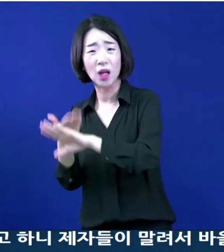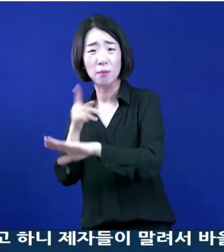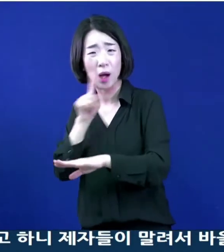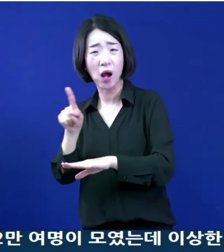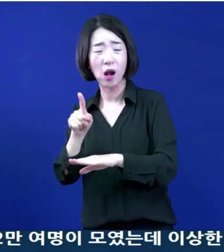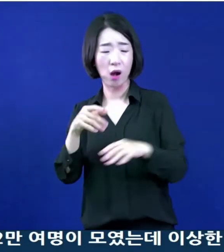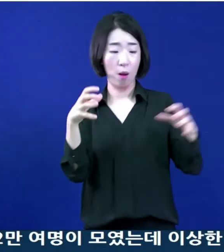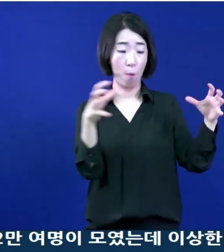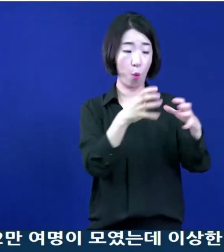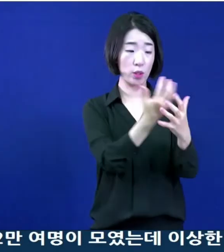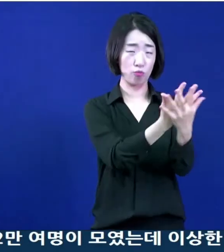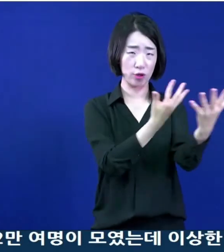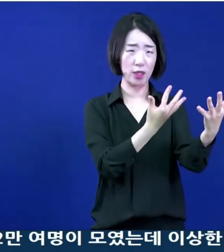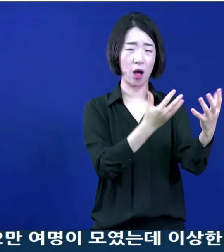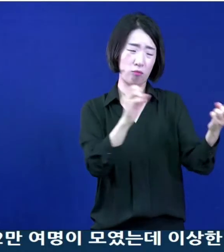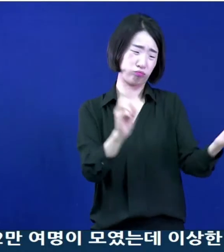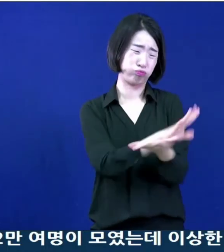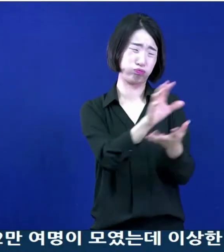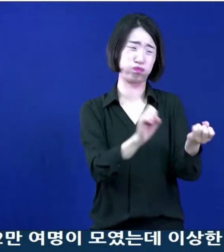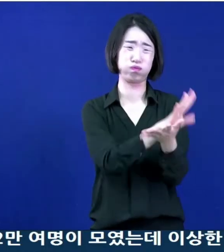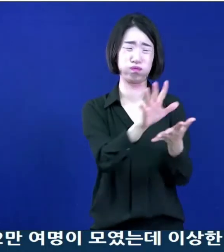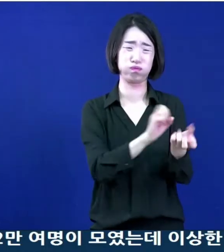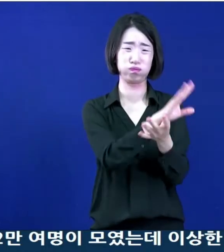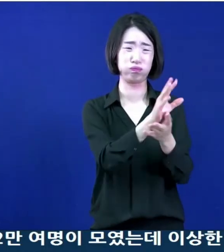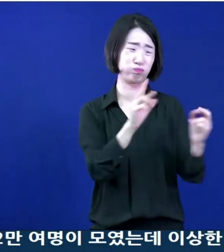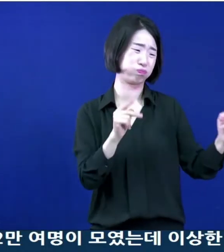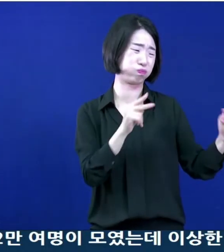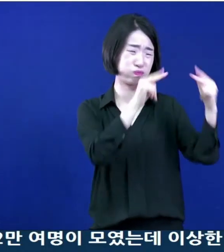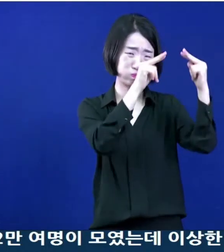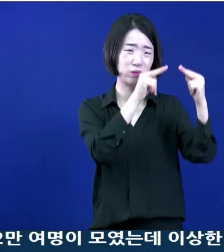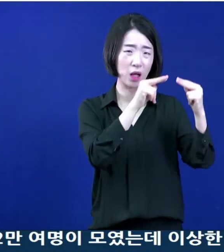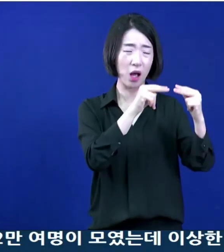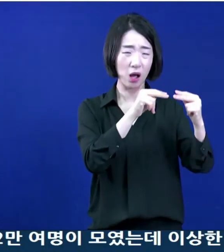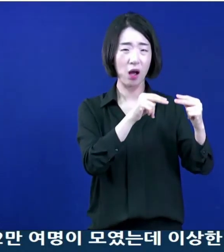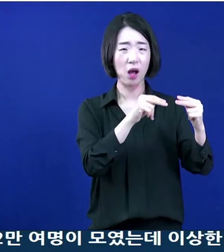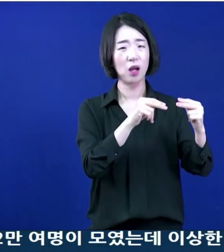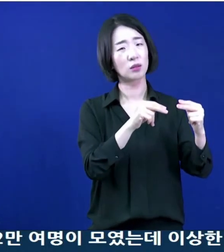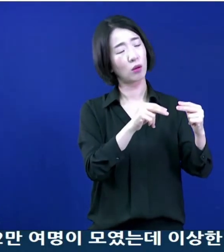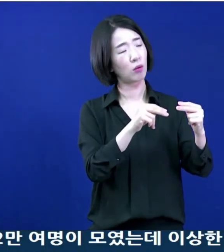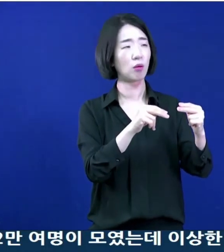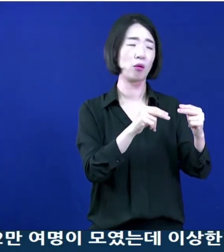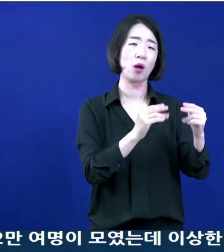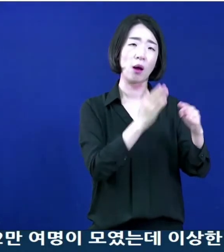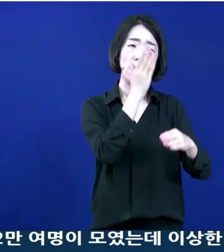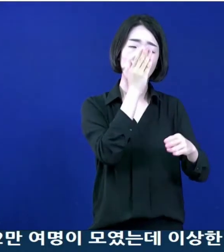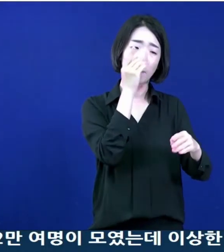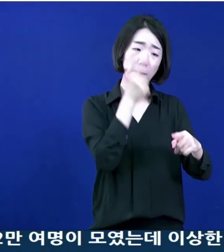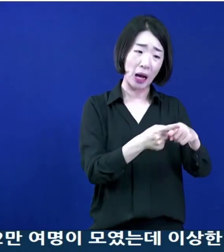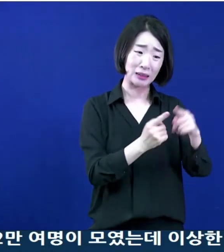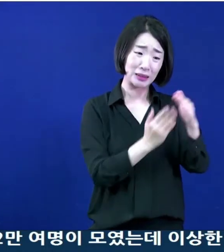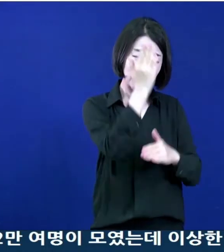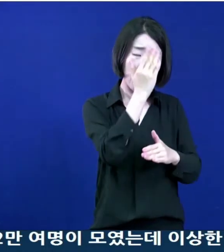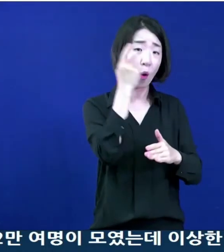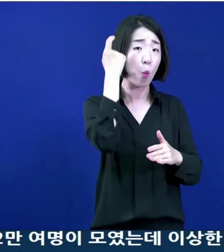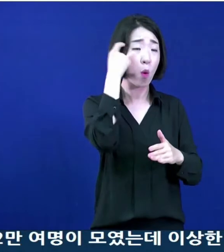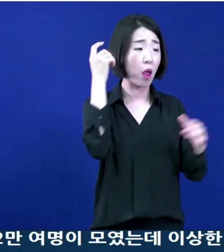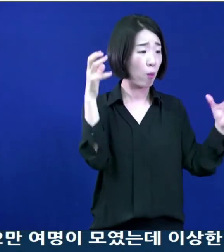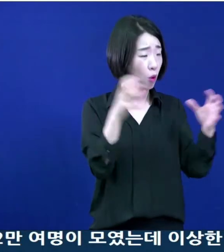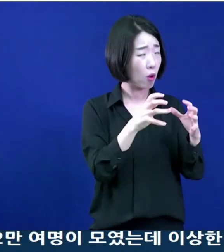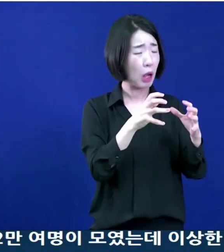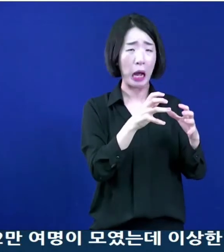모인 무리가 분란하여 태반이나 어찌하여 모였는지 알지